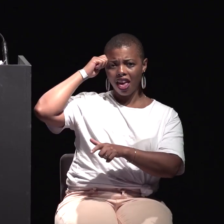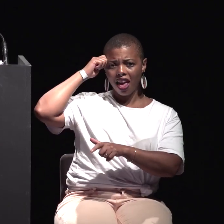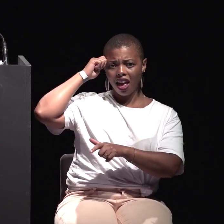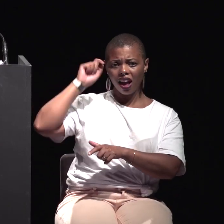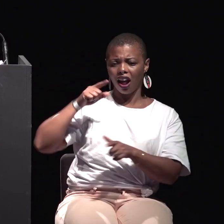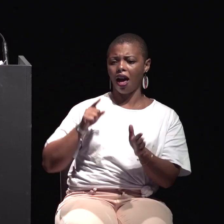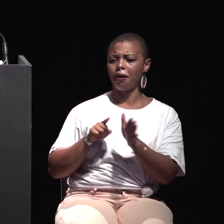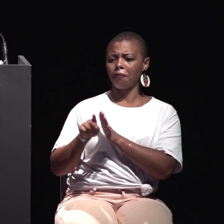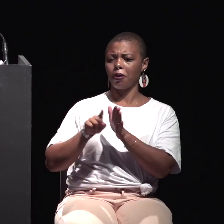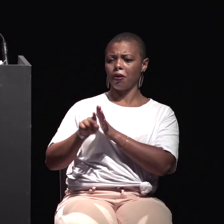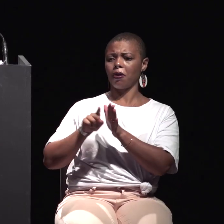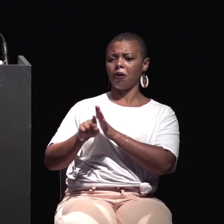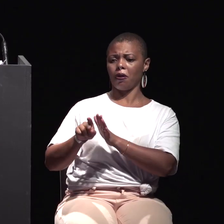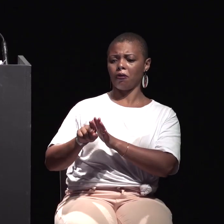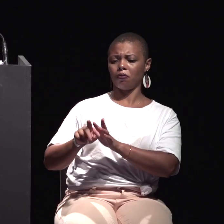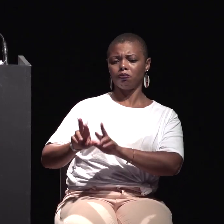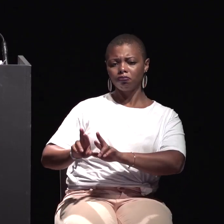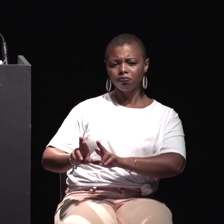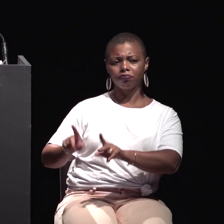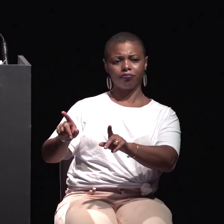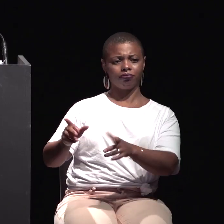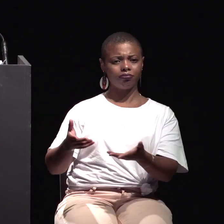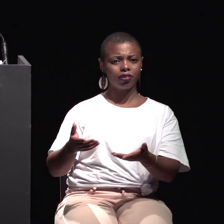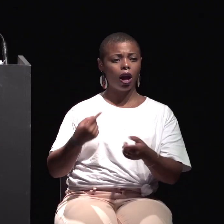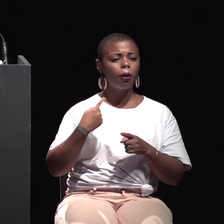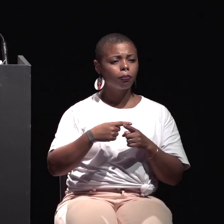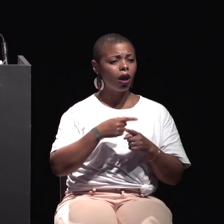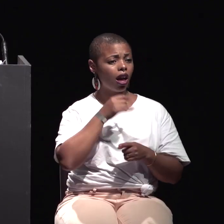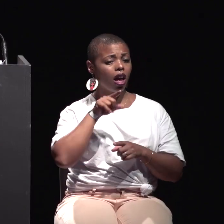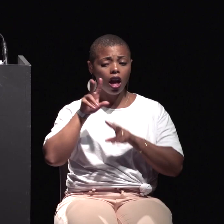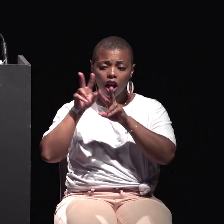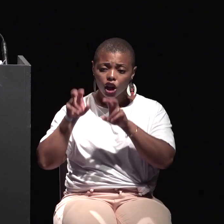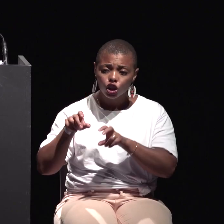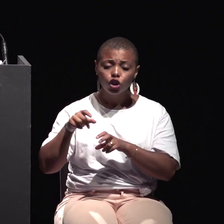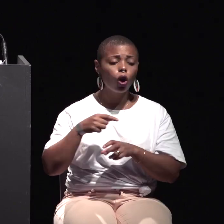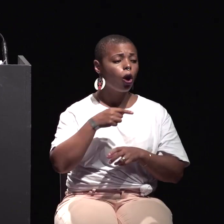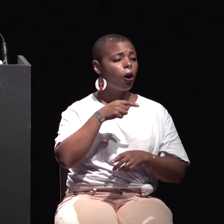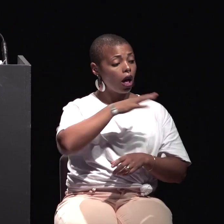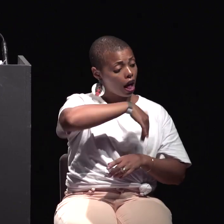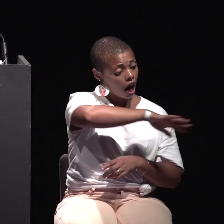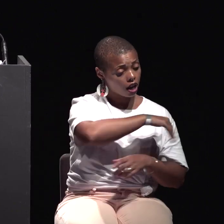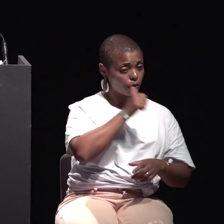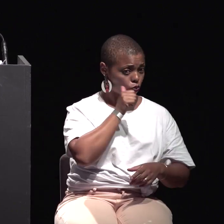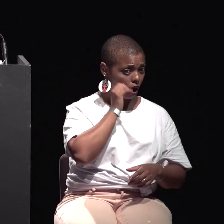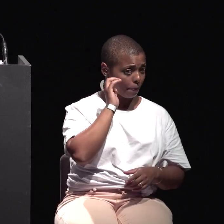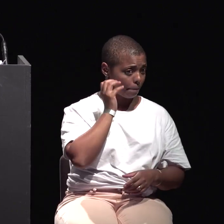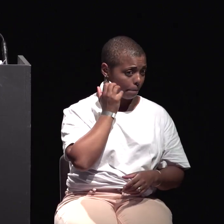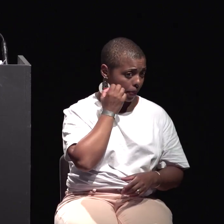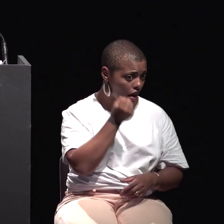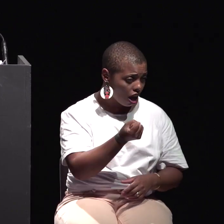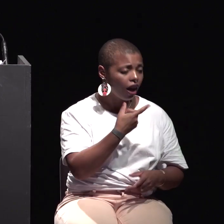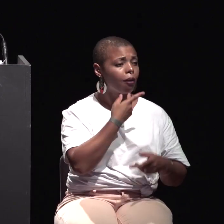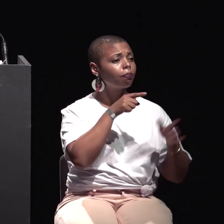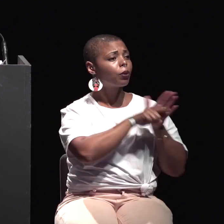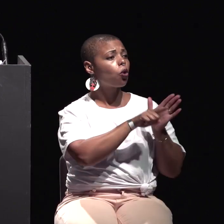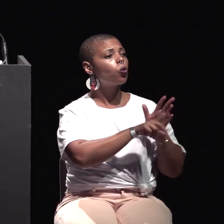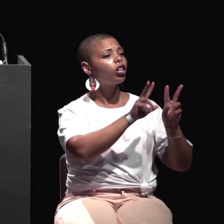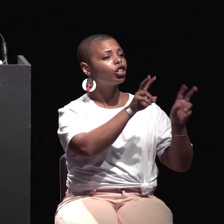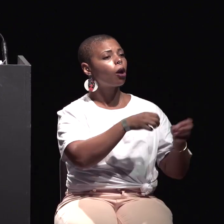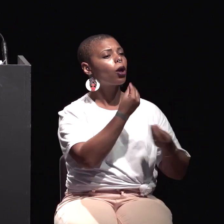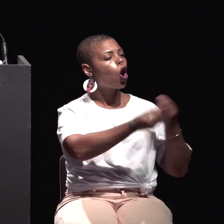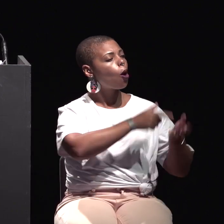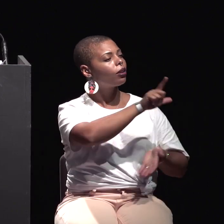dizem respeito ao fazer literário dessas mulheres. E da escritora negra, perguntas